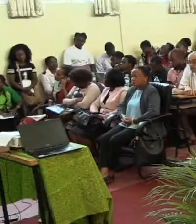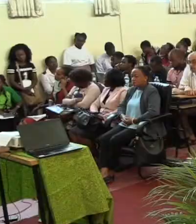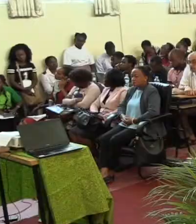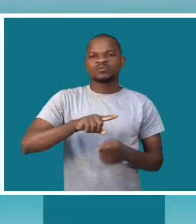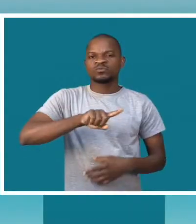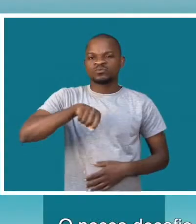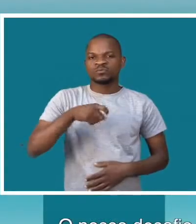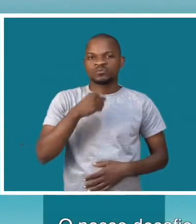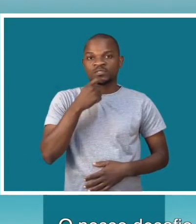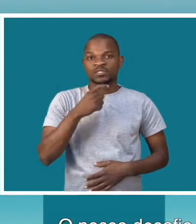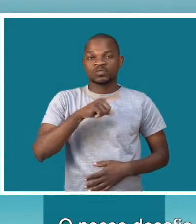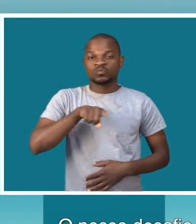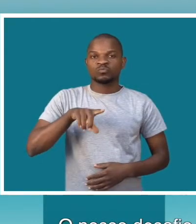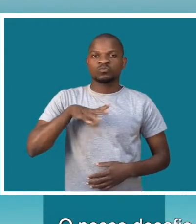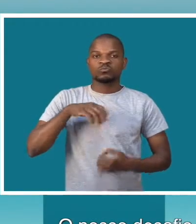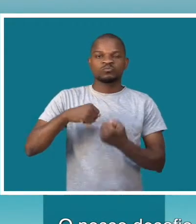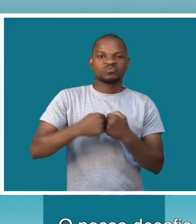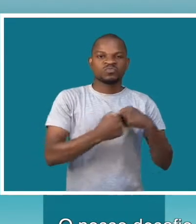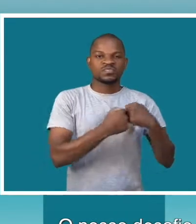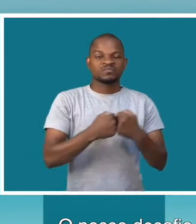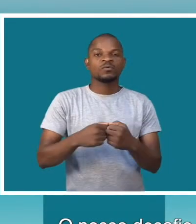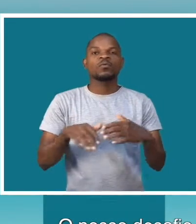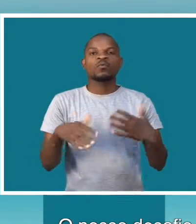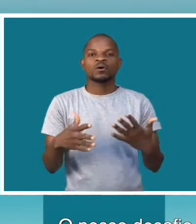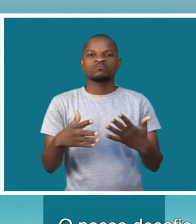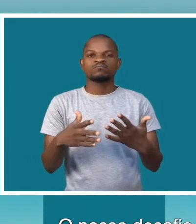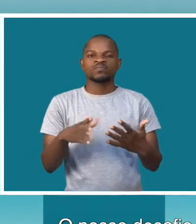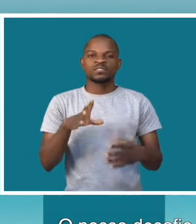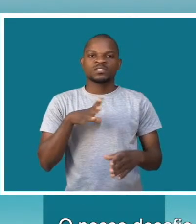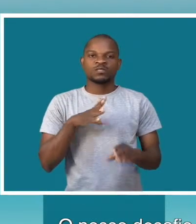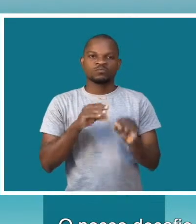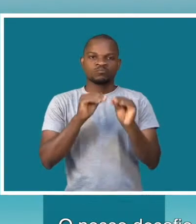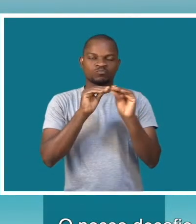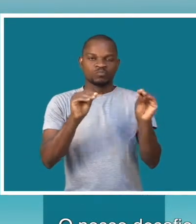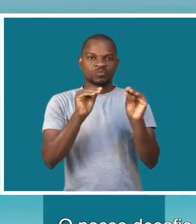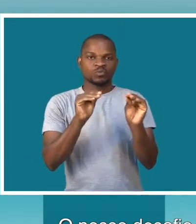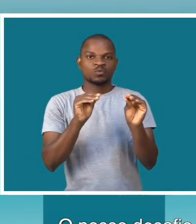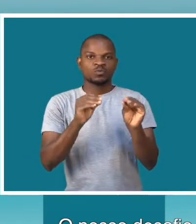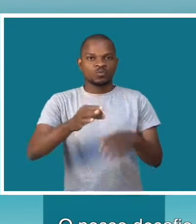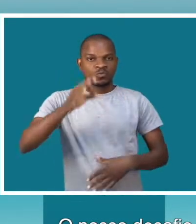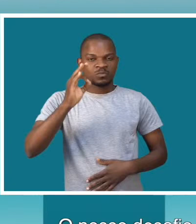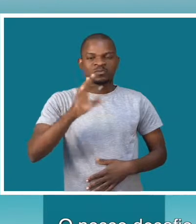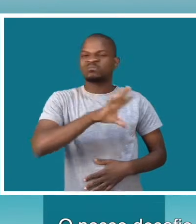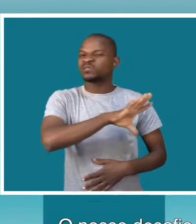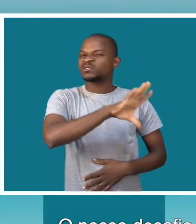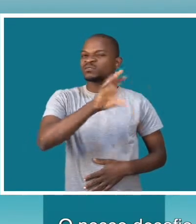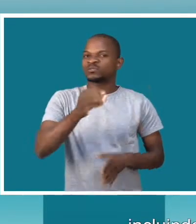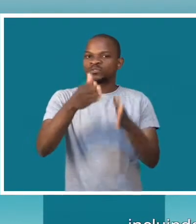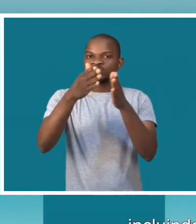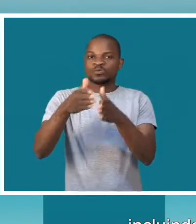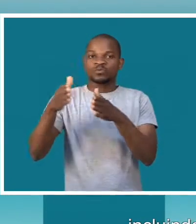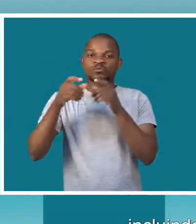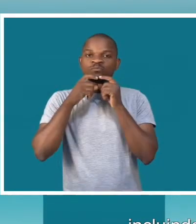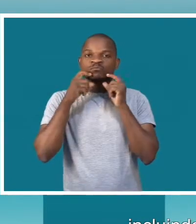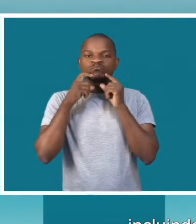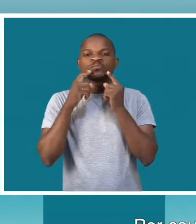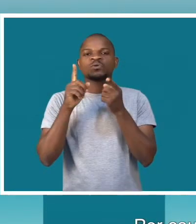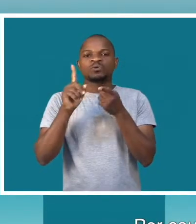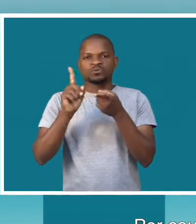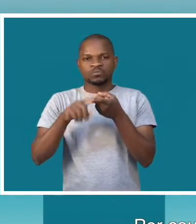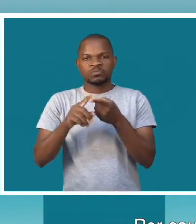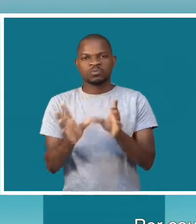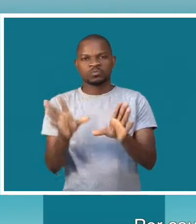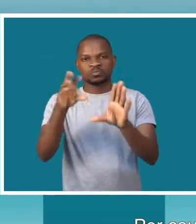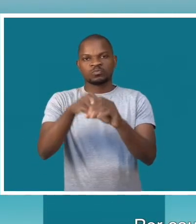Maputo. O nosso desafio é conseguirmos ter uma educação de qualidade para todas as pessoas em Moçambique, com as pessoas com deficiência.